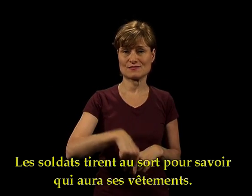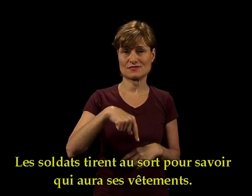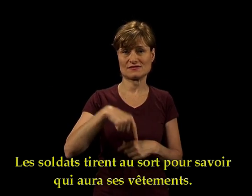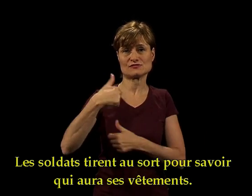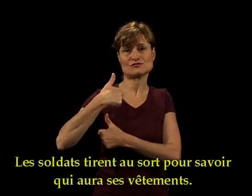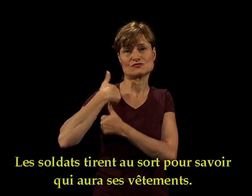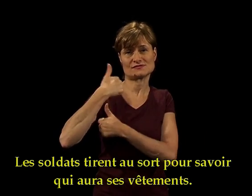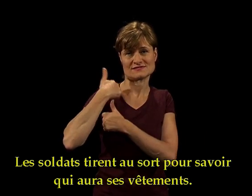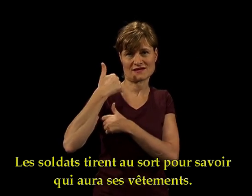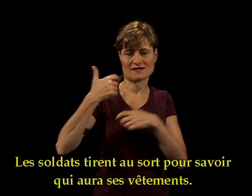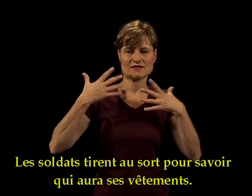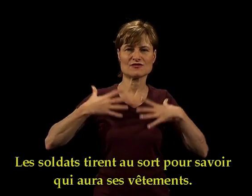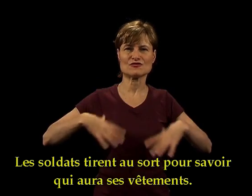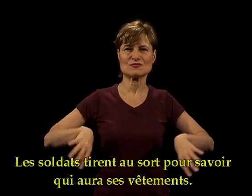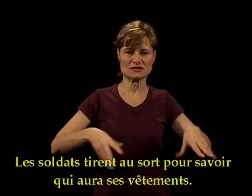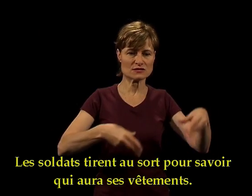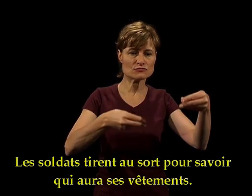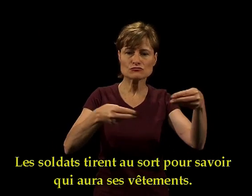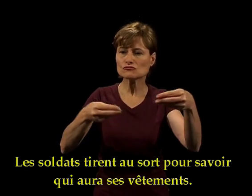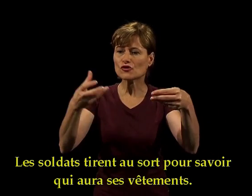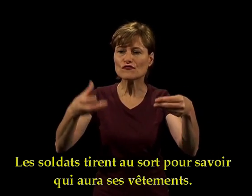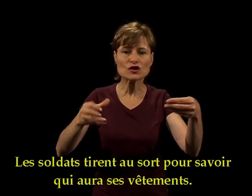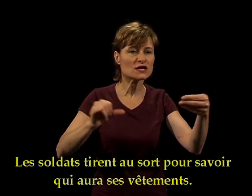Les soldats tirent au sort pour savoir qui aura ces vêtements.